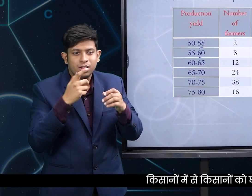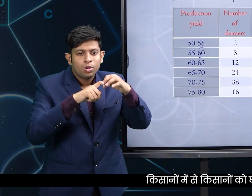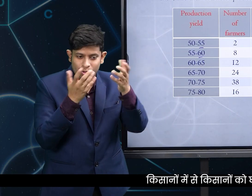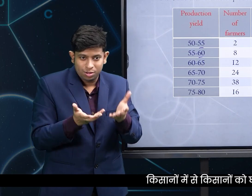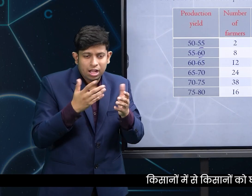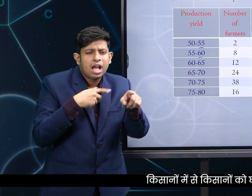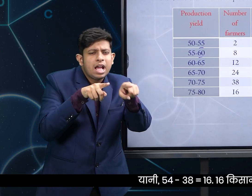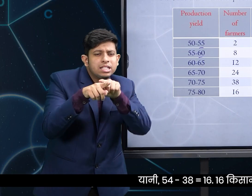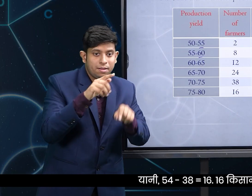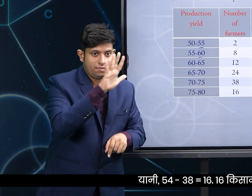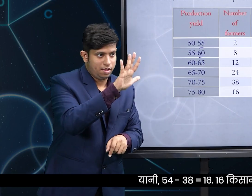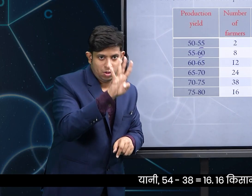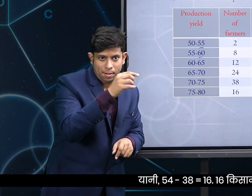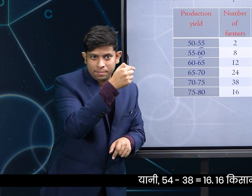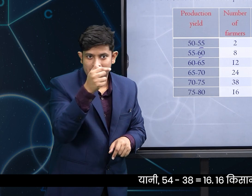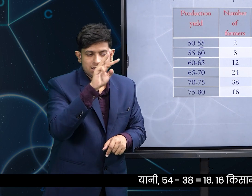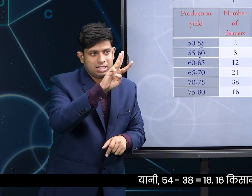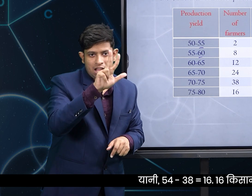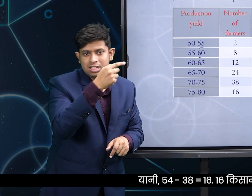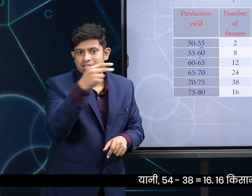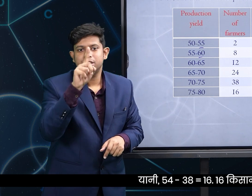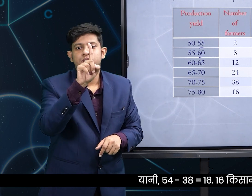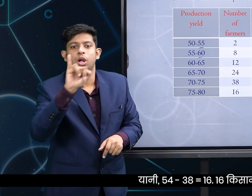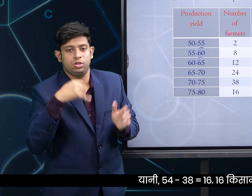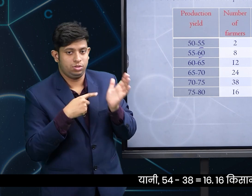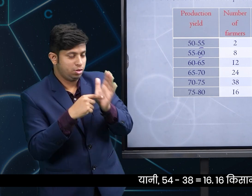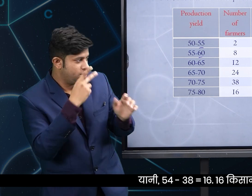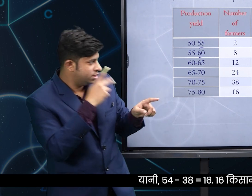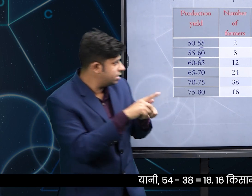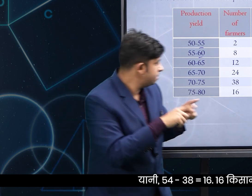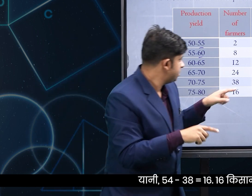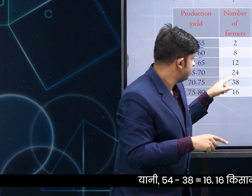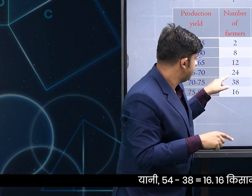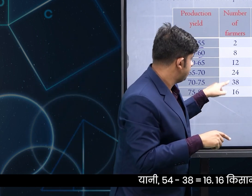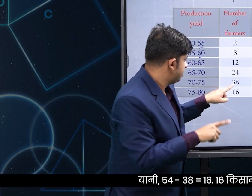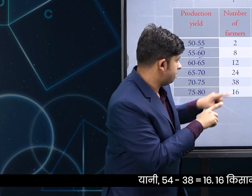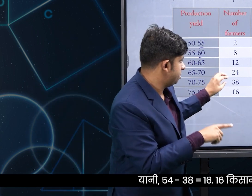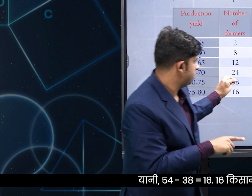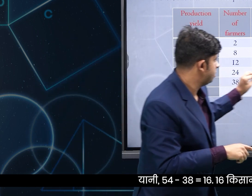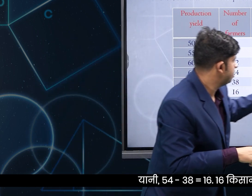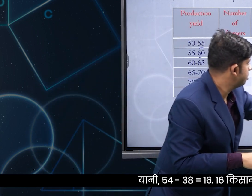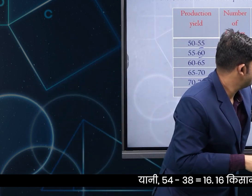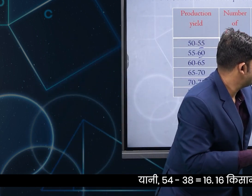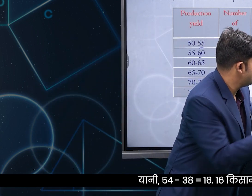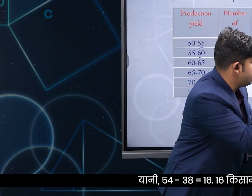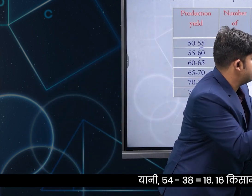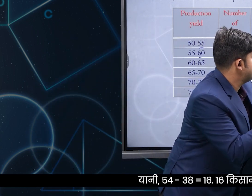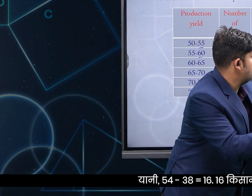घटाना होगा, यानी 54 - 38 = 16। 16 किसान ऐसे हैं जो 75 100 किलोग्राम का